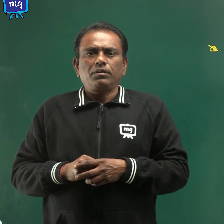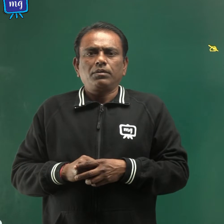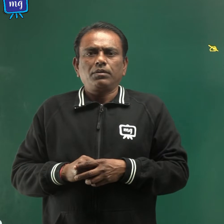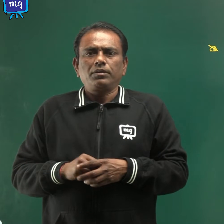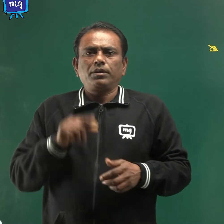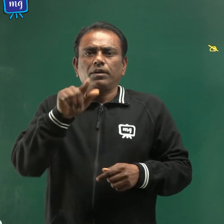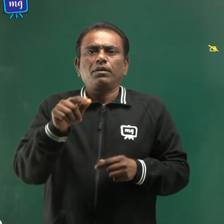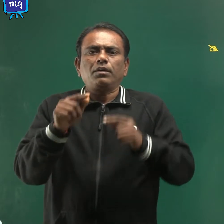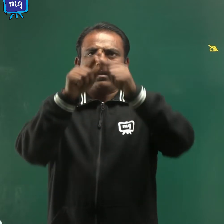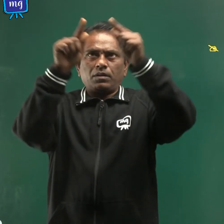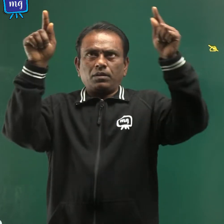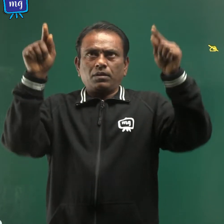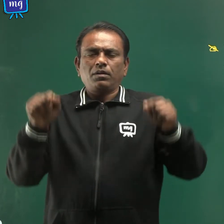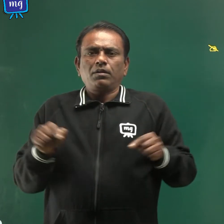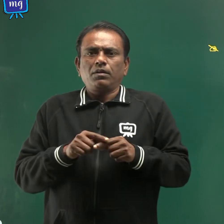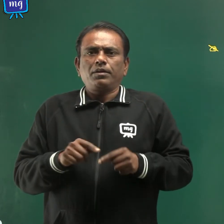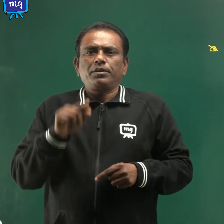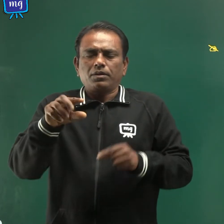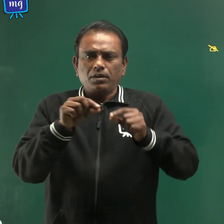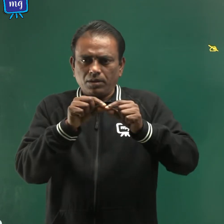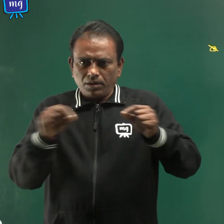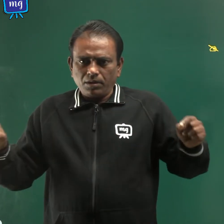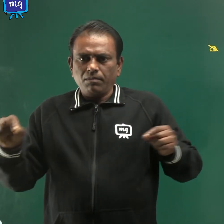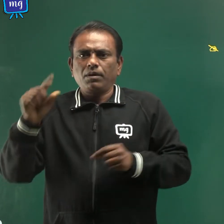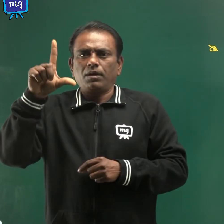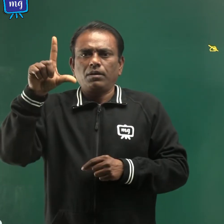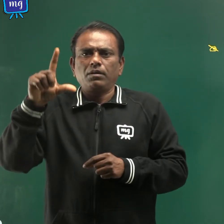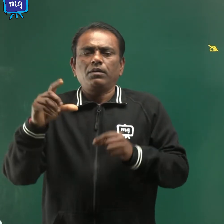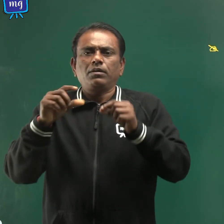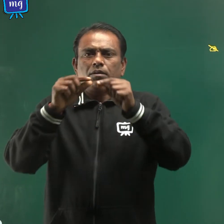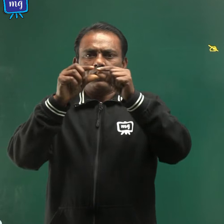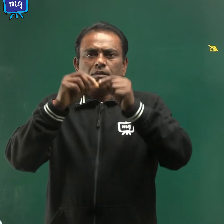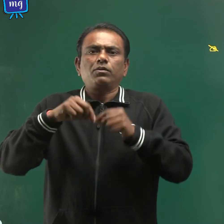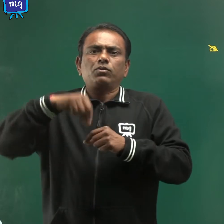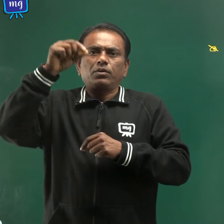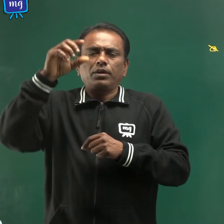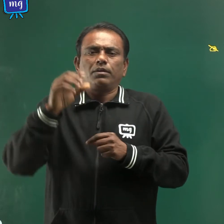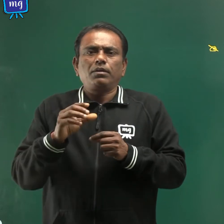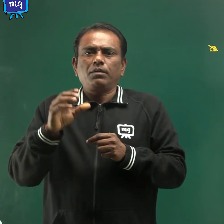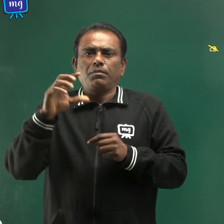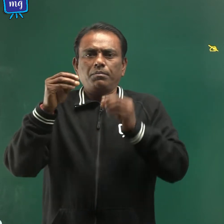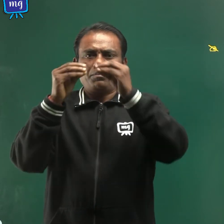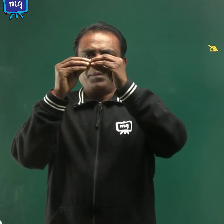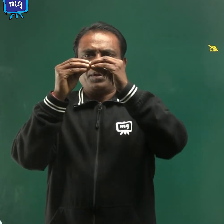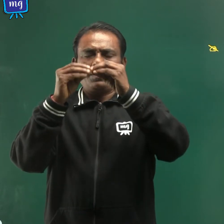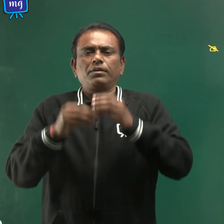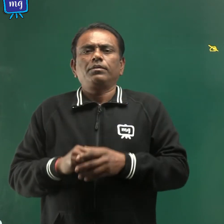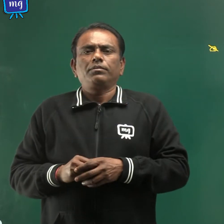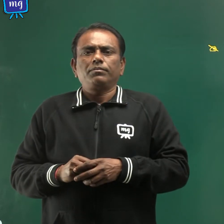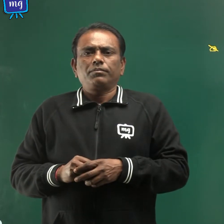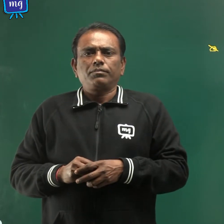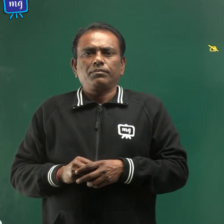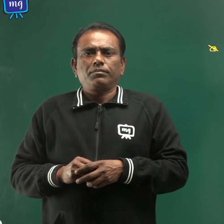हां यह तो है इसकी लंबाई ऑयल और चौड़ाई जो भी है